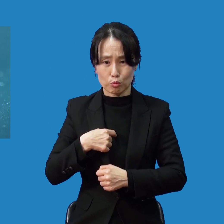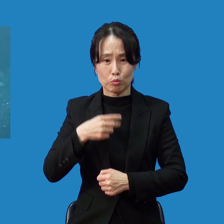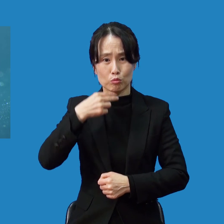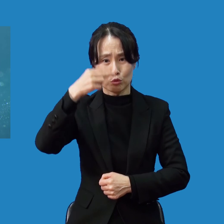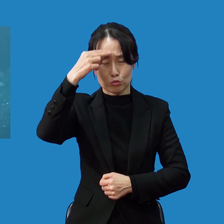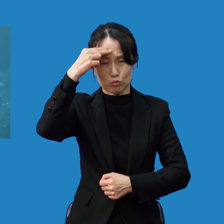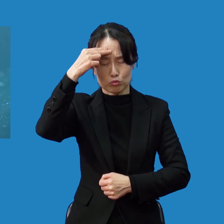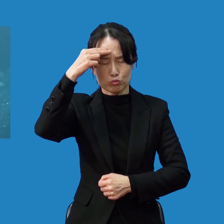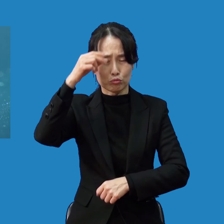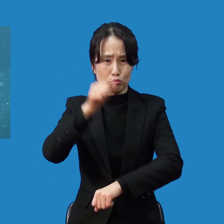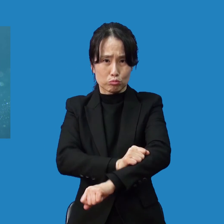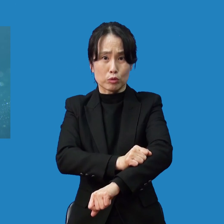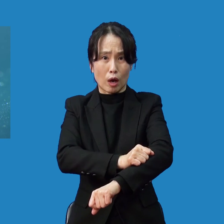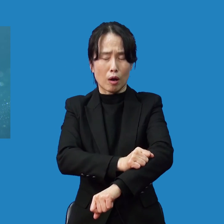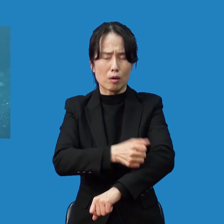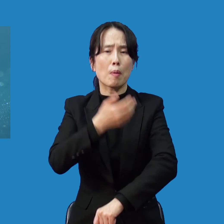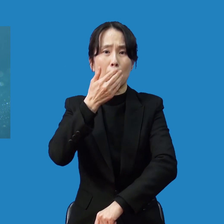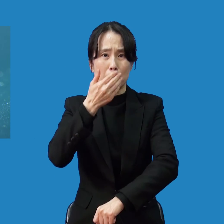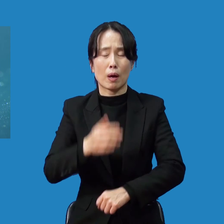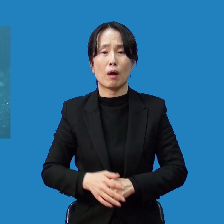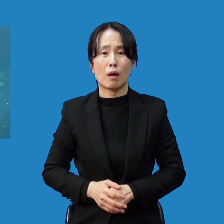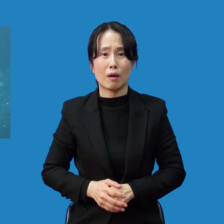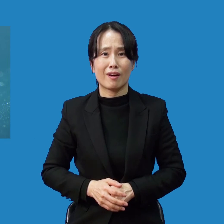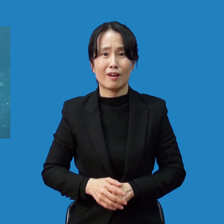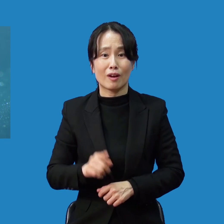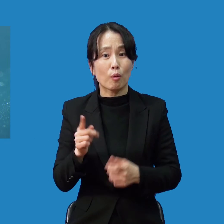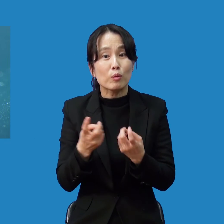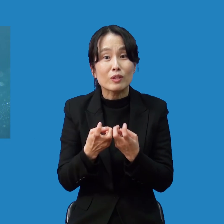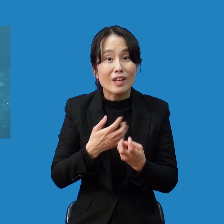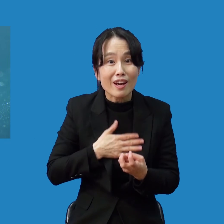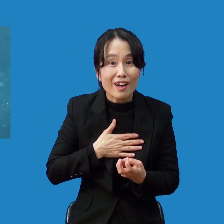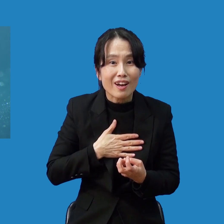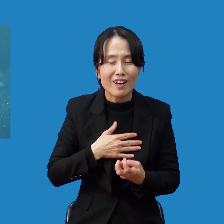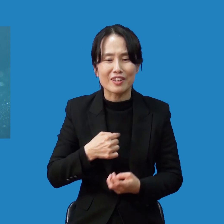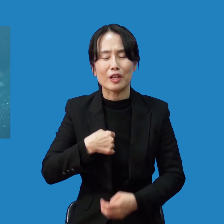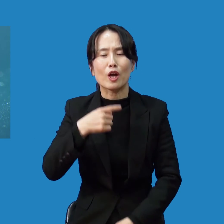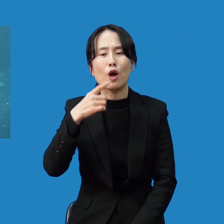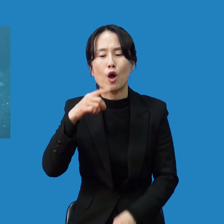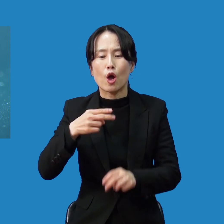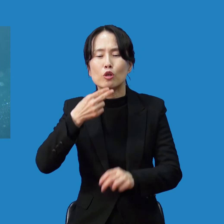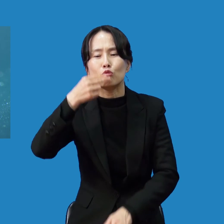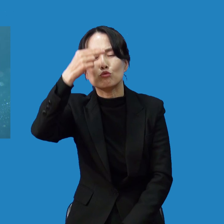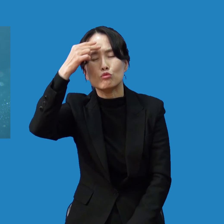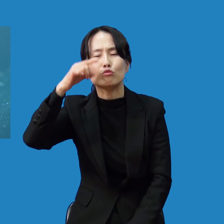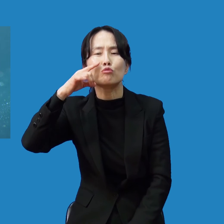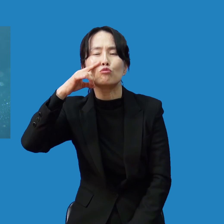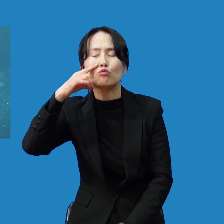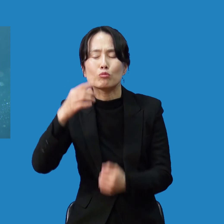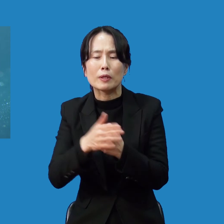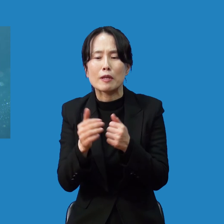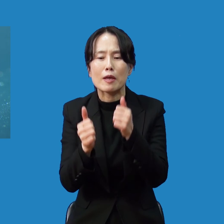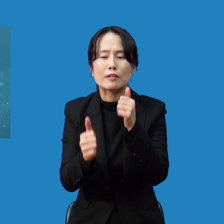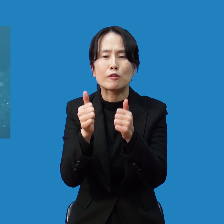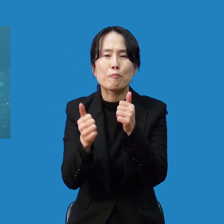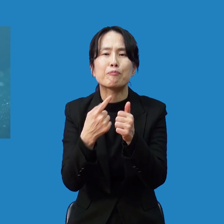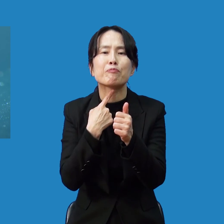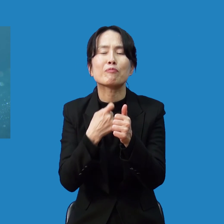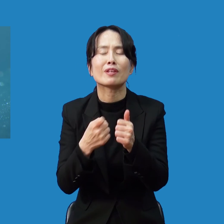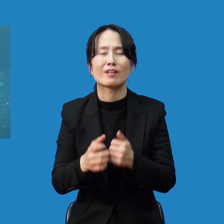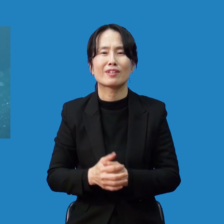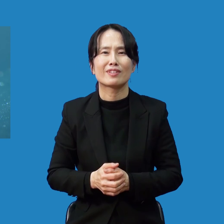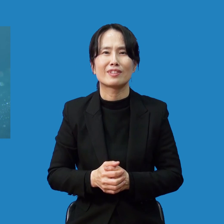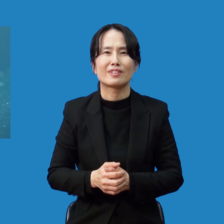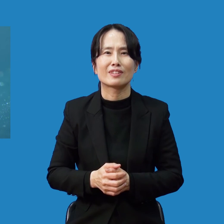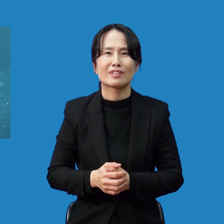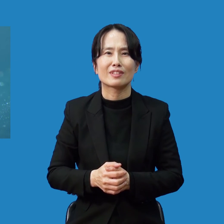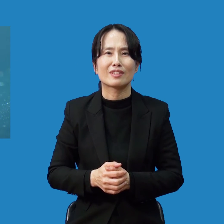어떻게 아냐고요? 제가 궁금해서 실험을 한번 해봤죠. 한 잔 살짝